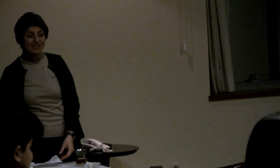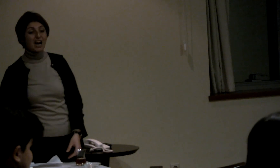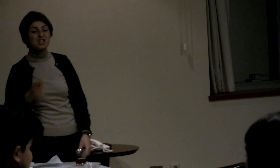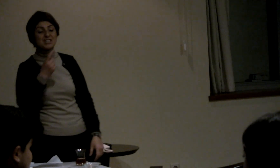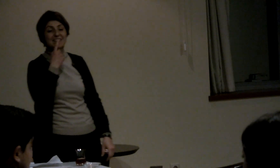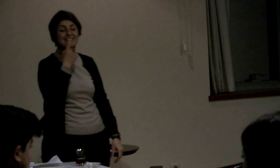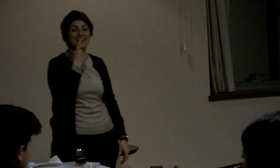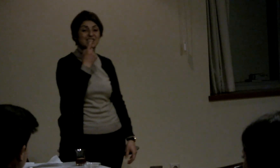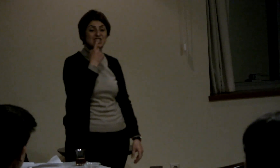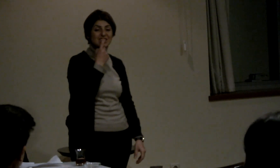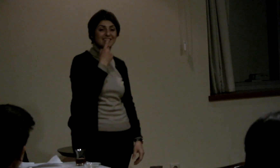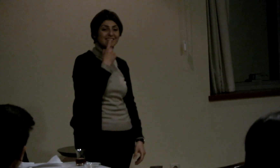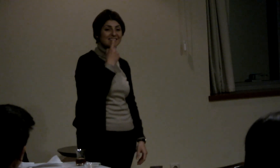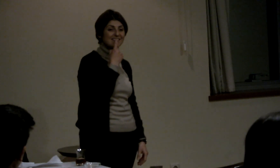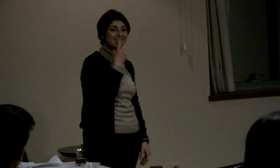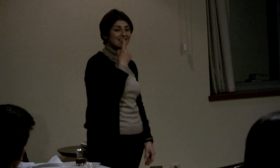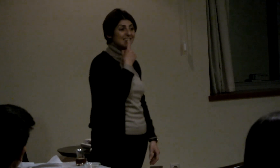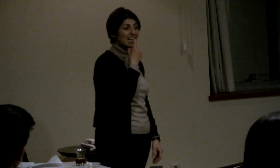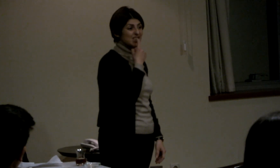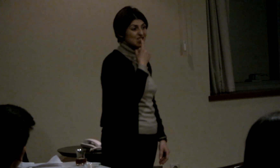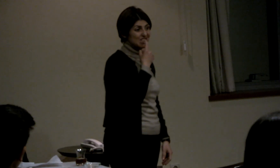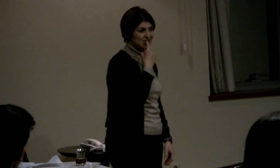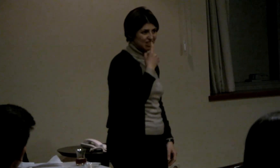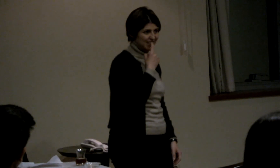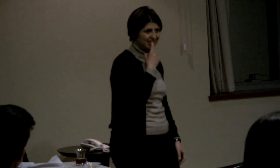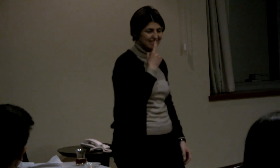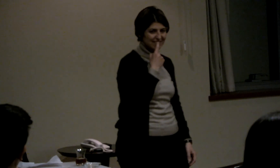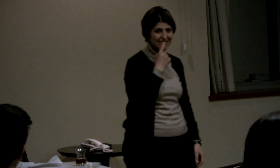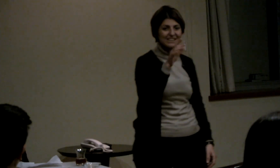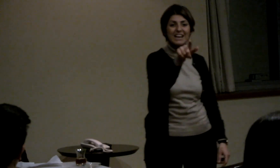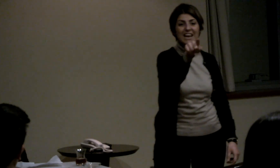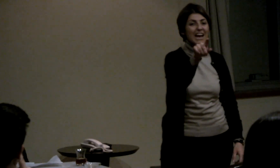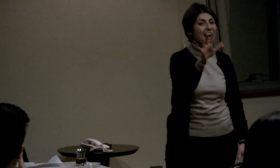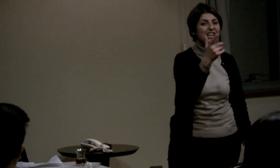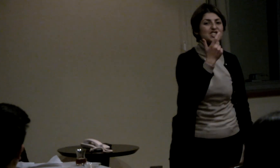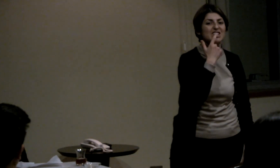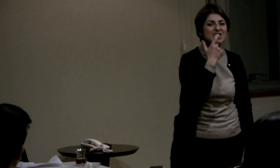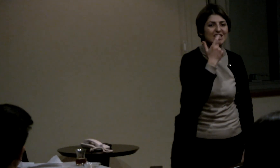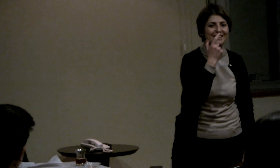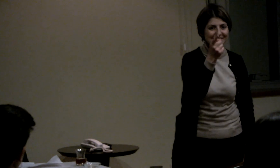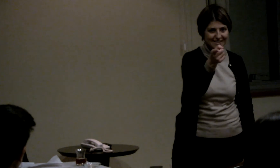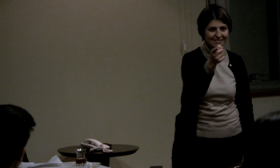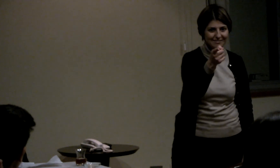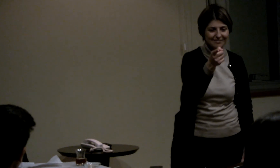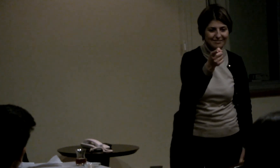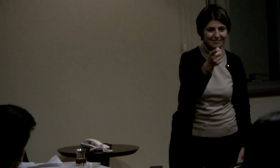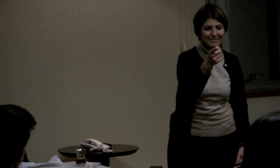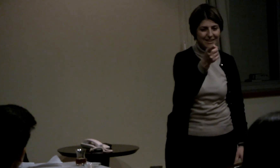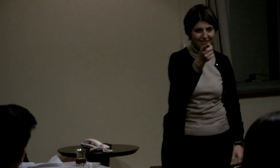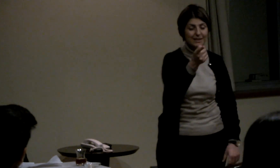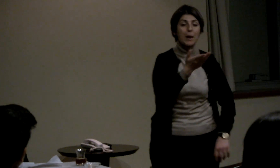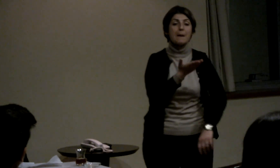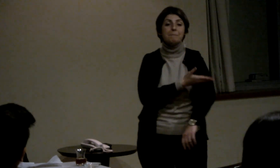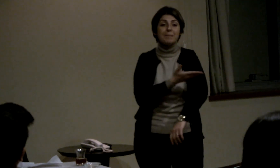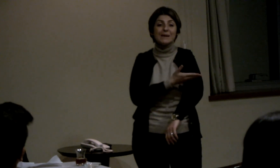Yaş neydi yaş? Yaş dişti hatırlayın. Kaç yaşındasın? Evet.